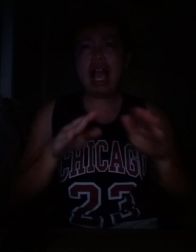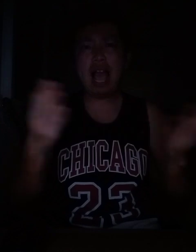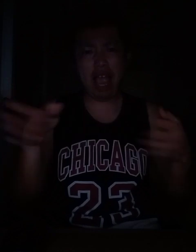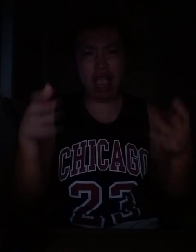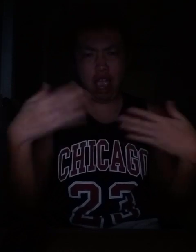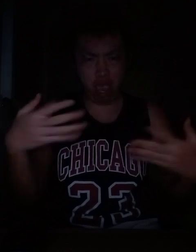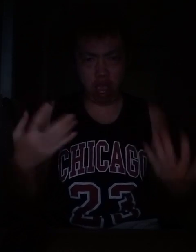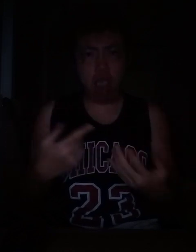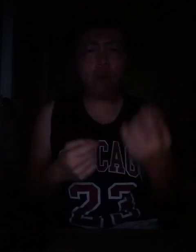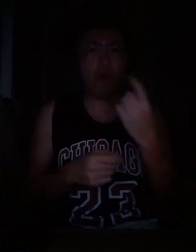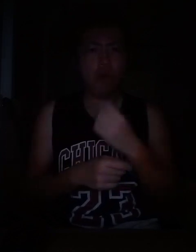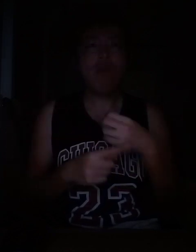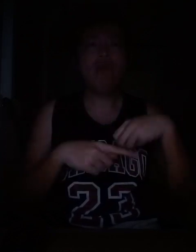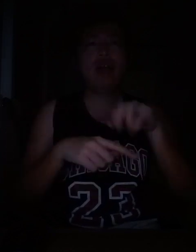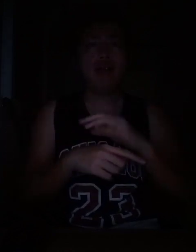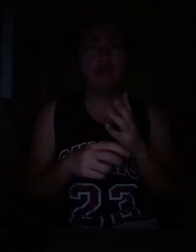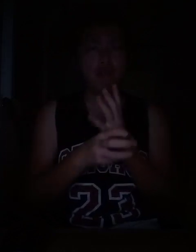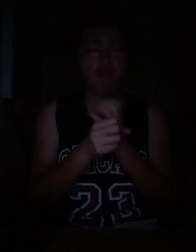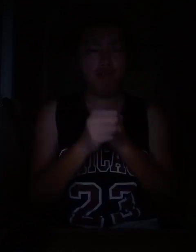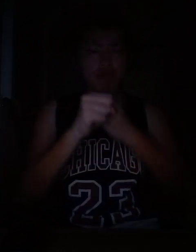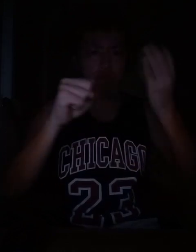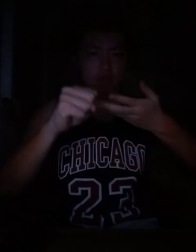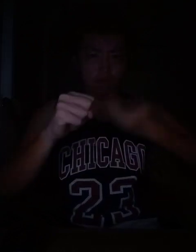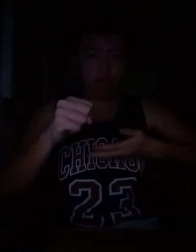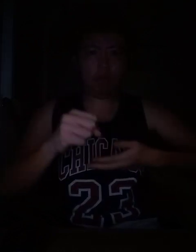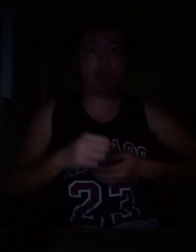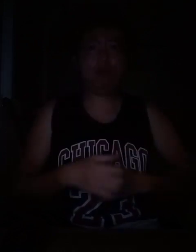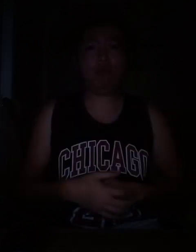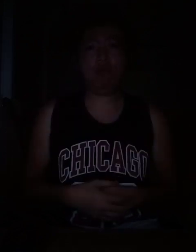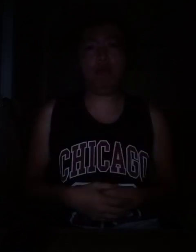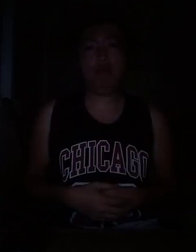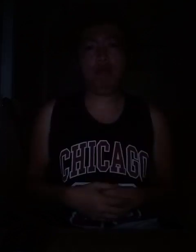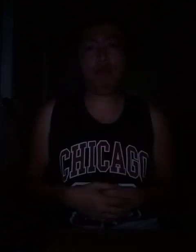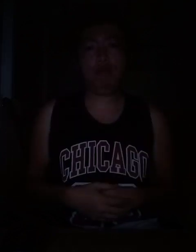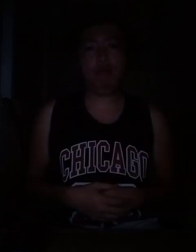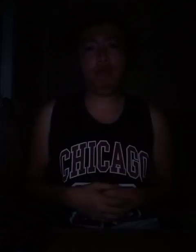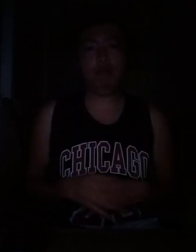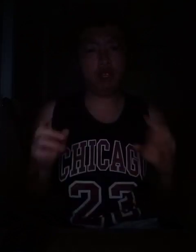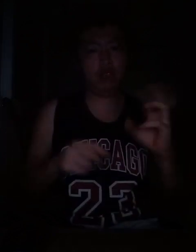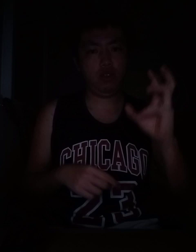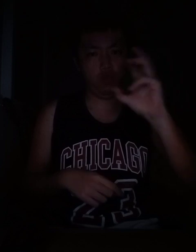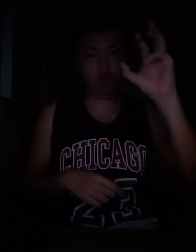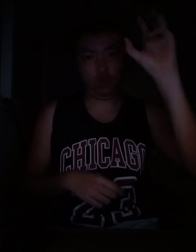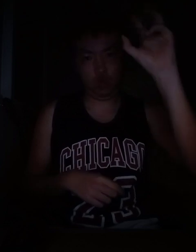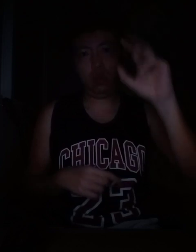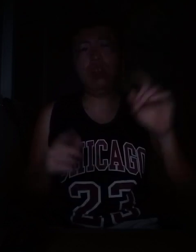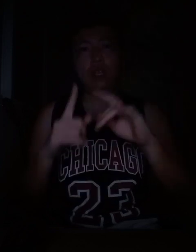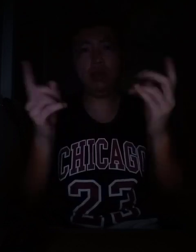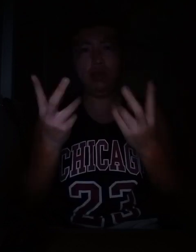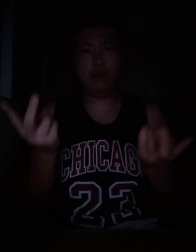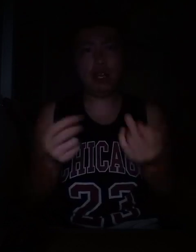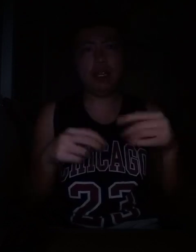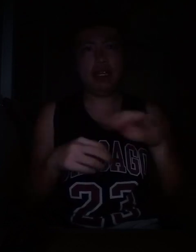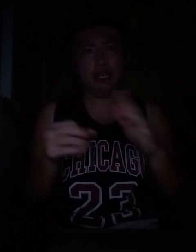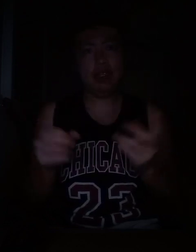반경에 포함돼 각별한 주의가 필요합니다. 태풍의 영향으로 내일과 모레 제주에는